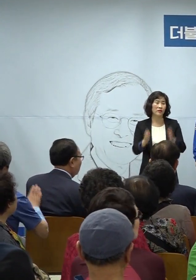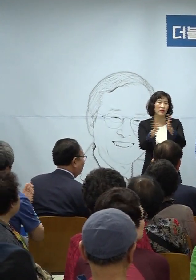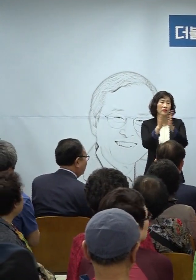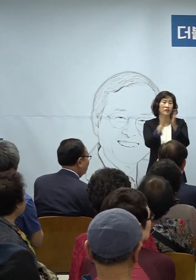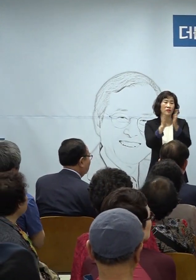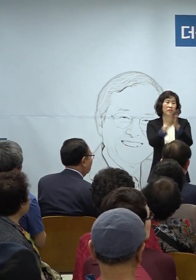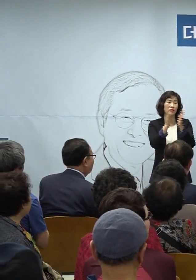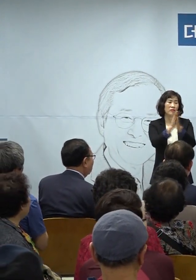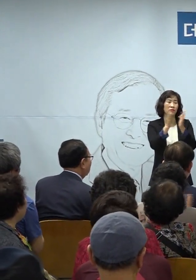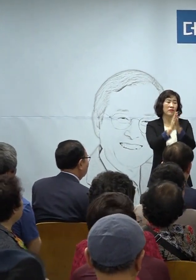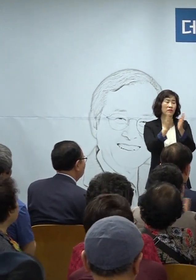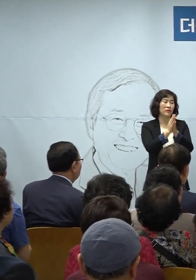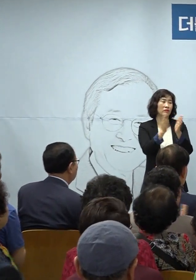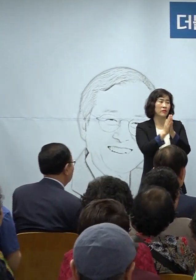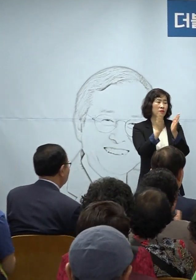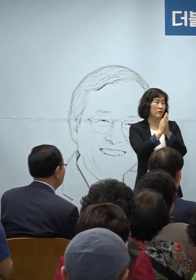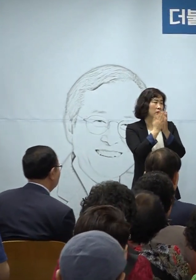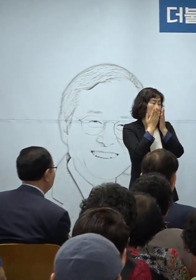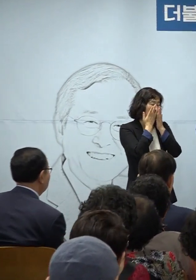연결드리겠습니다.